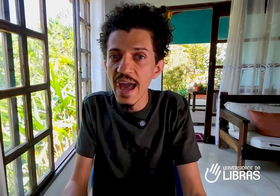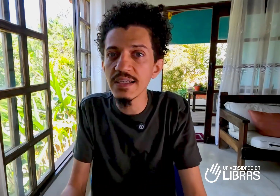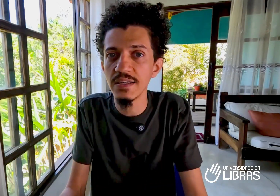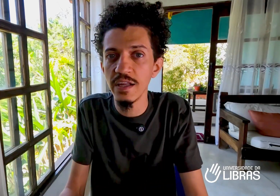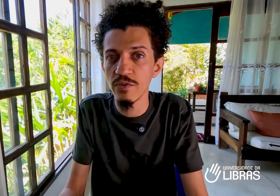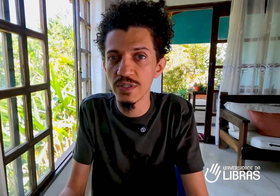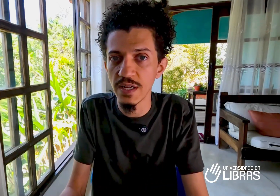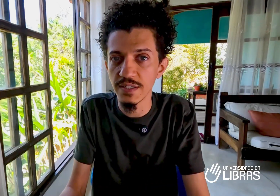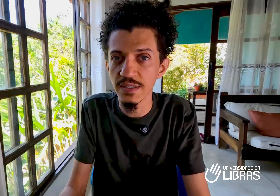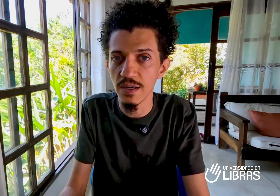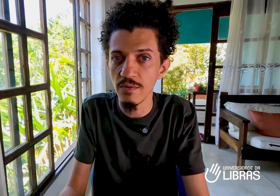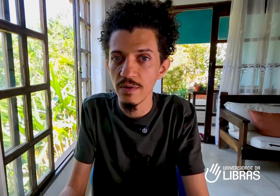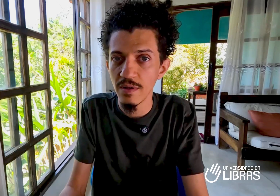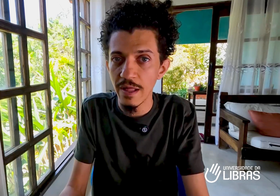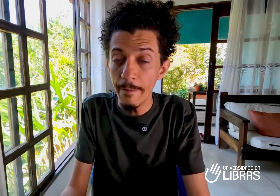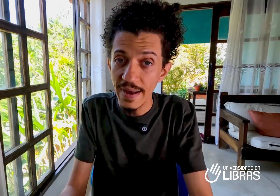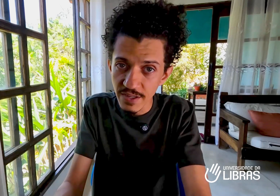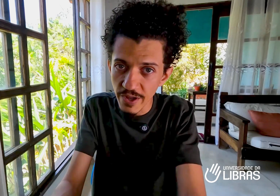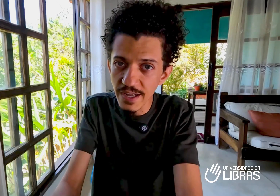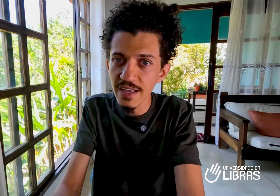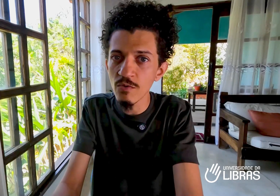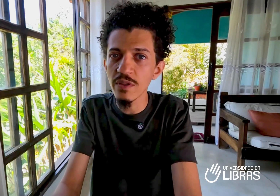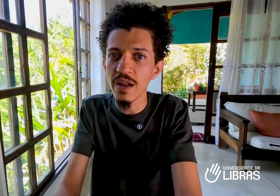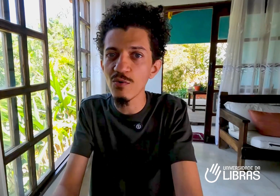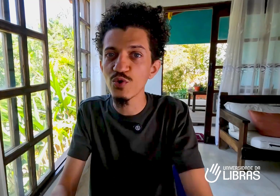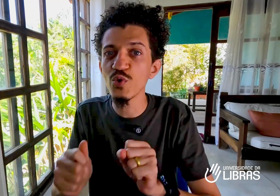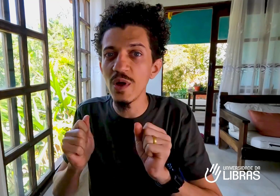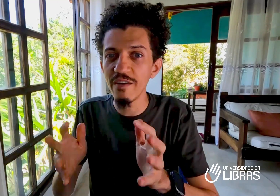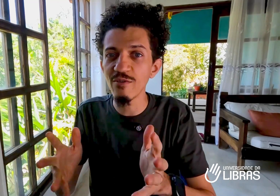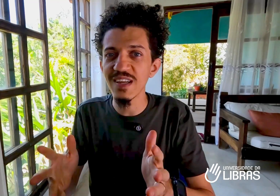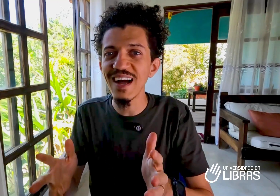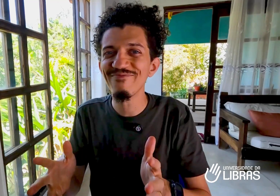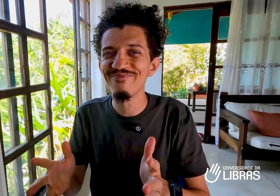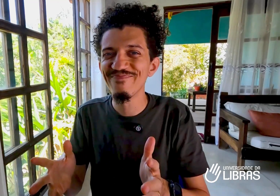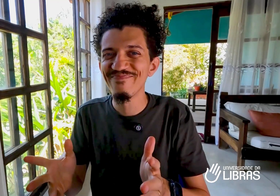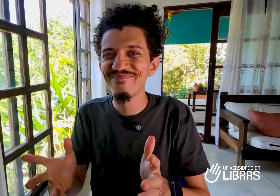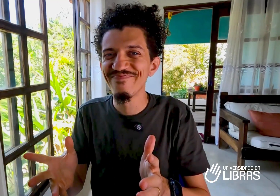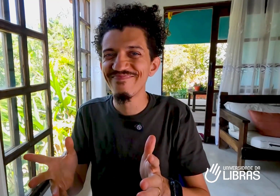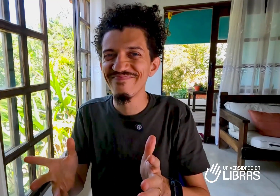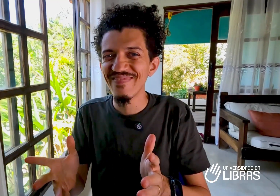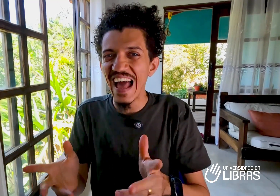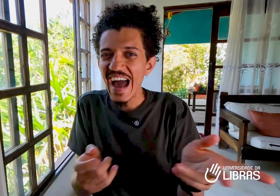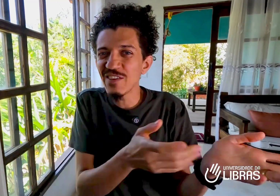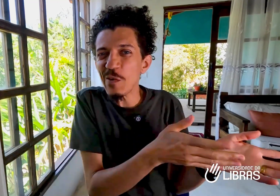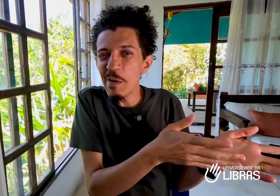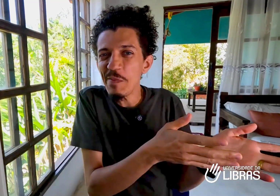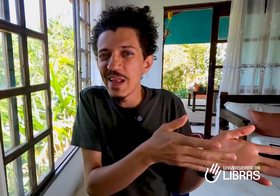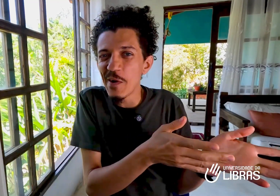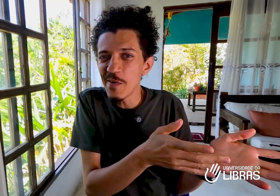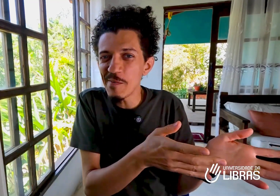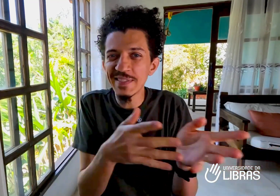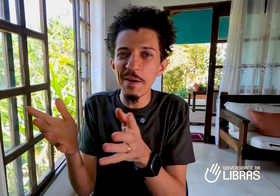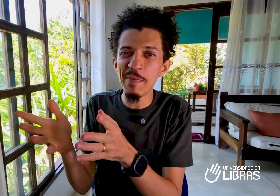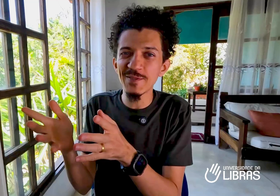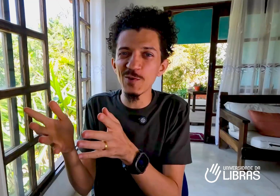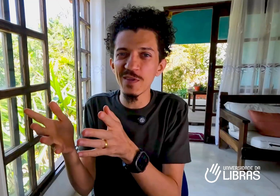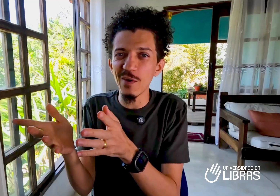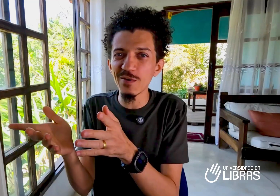esse nível de sinalização. Mas na hora que você encontrar com o surdo, ele vai usar. Aí tu não aprendeu, mas de repente o surdo está